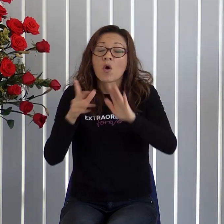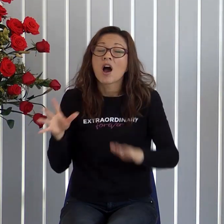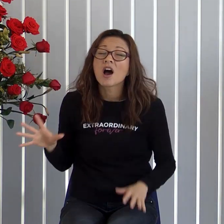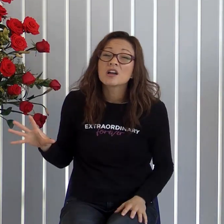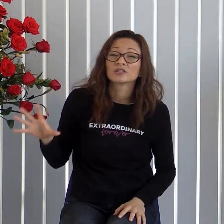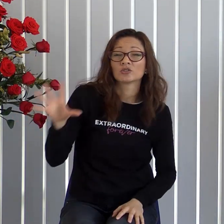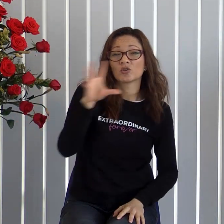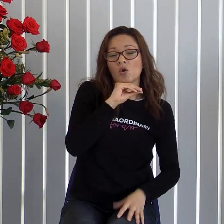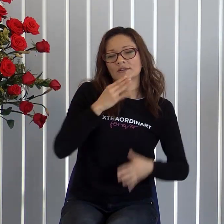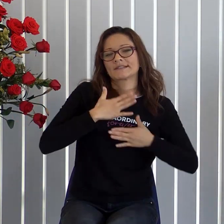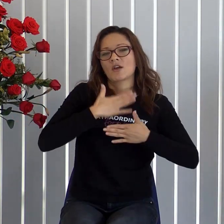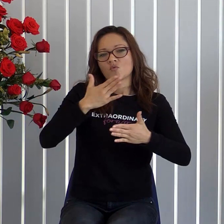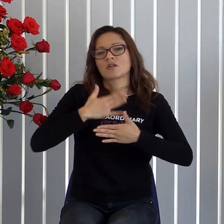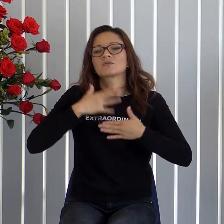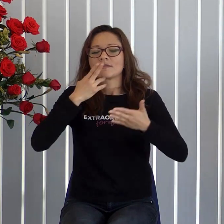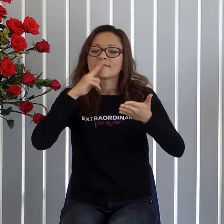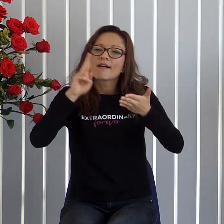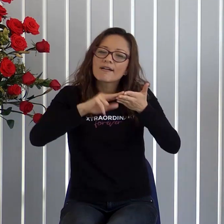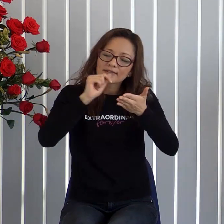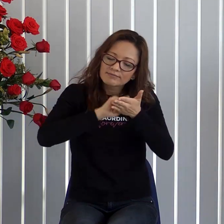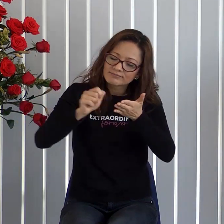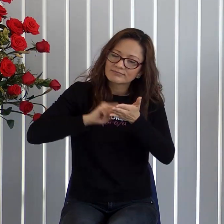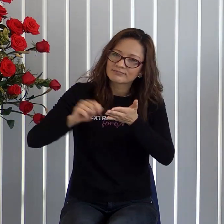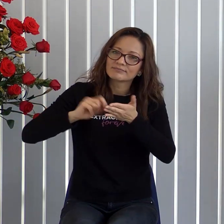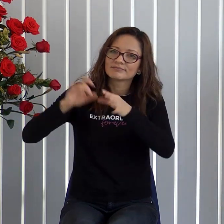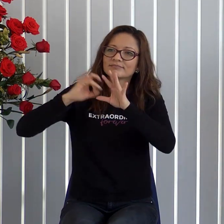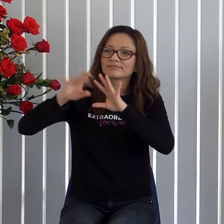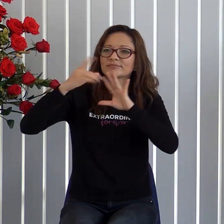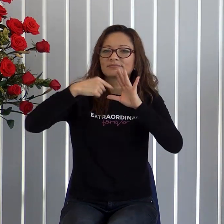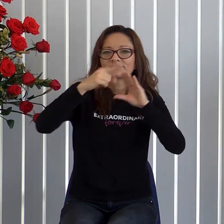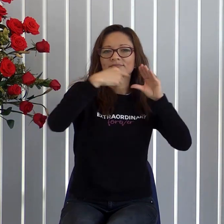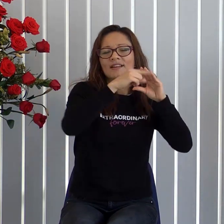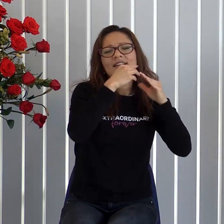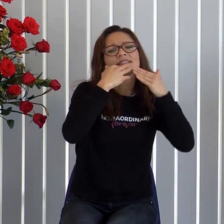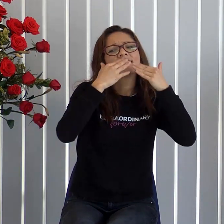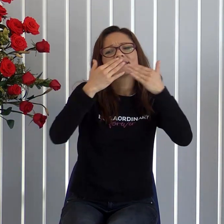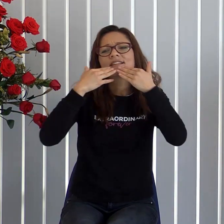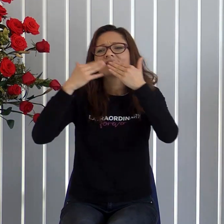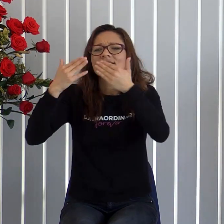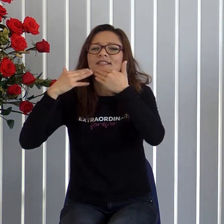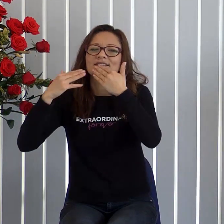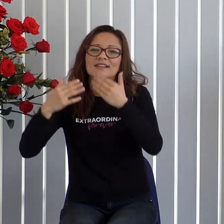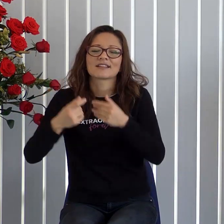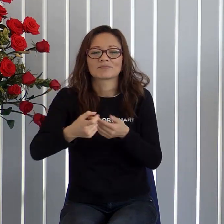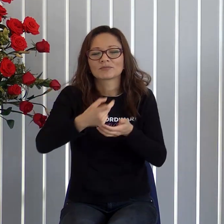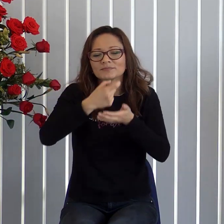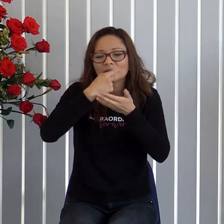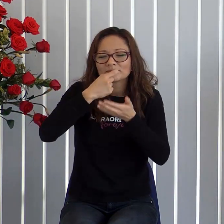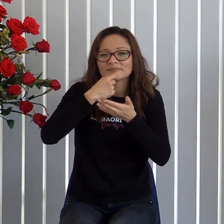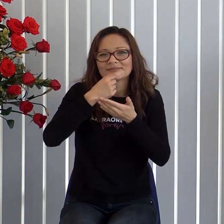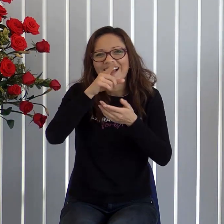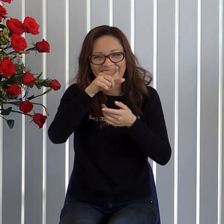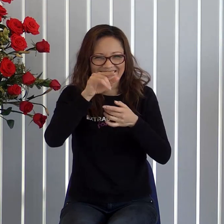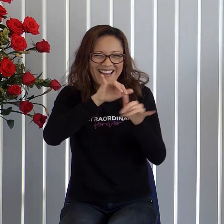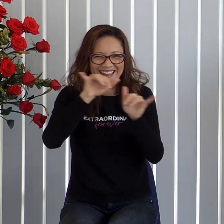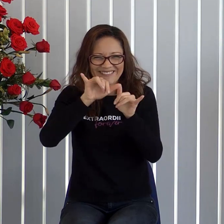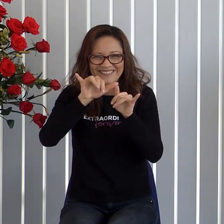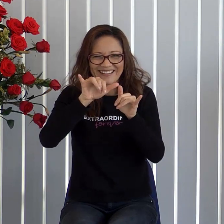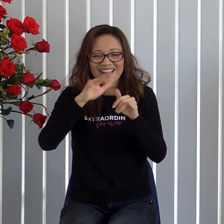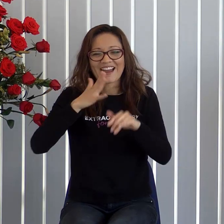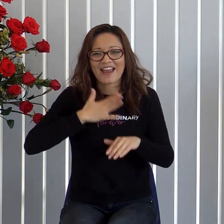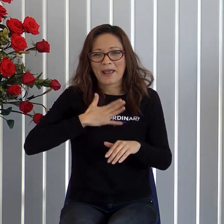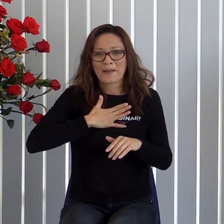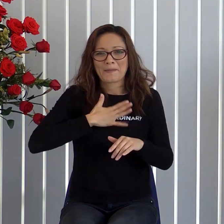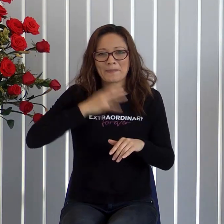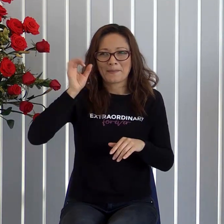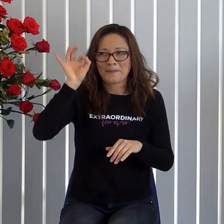oiga, gracias por los pastelitos de garbanzo que me enviaron de Cúcuta, gracias a Isaac, un recuerdo a su mamá